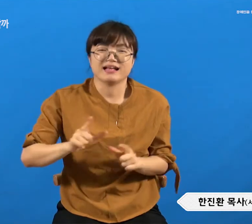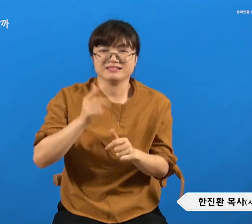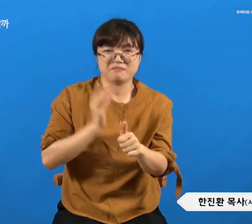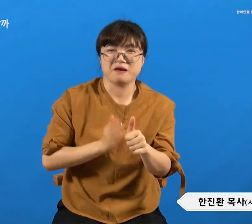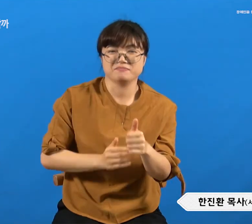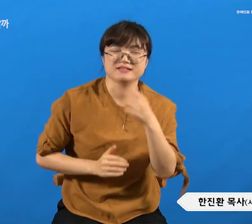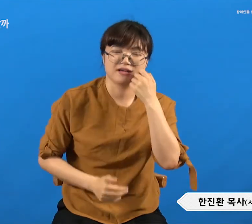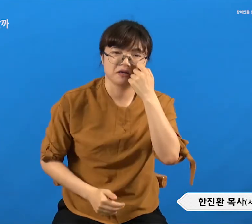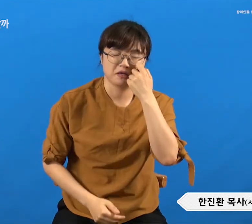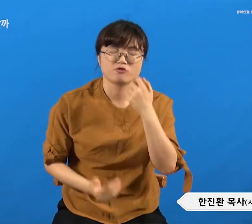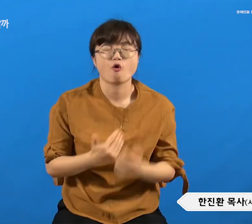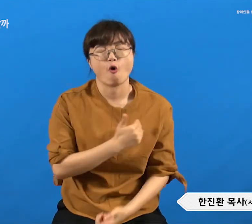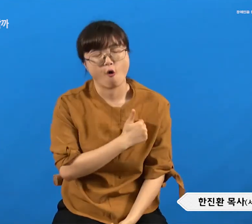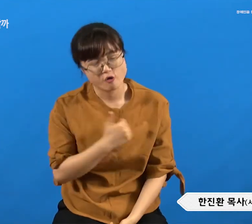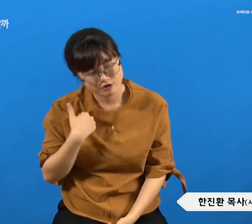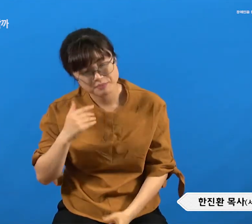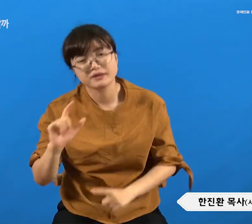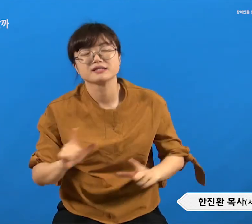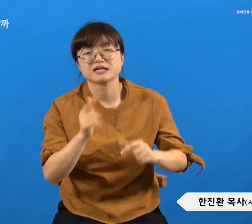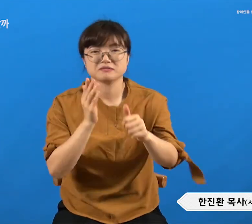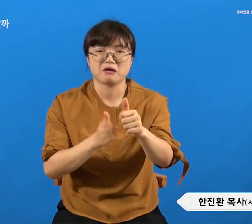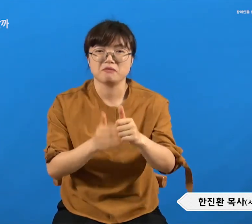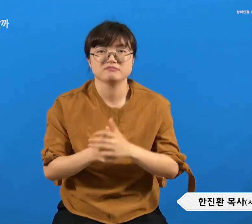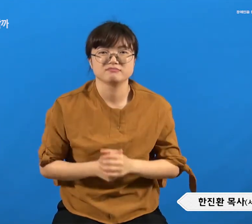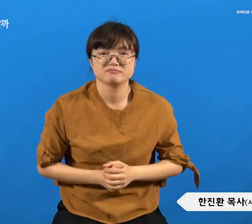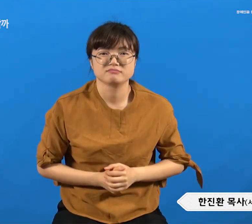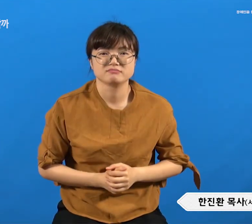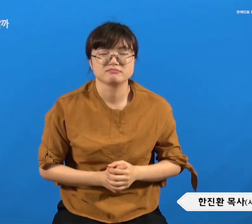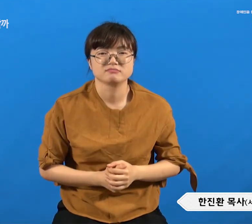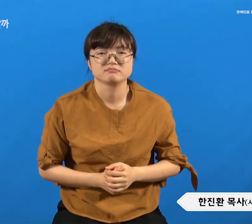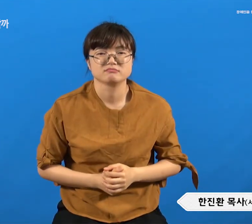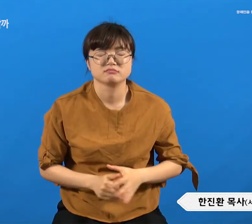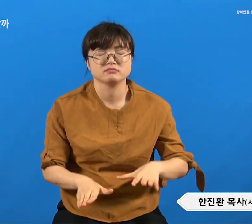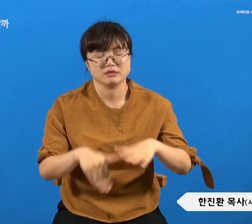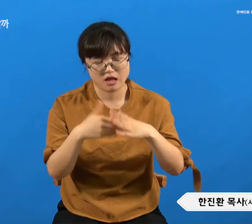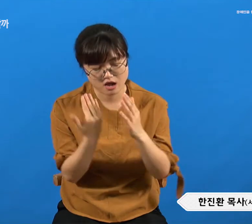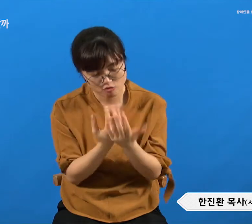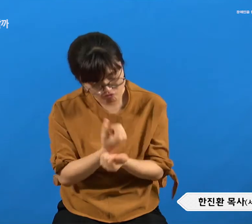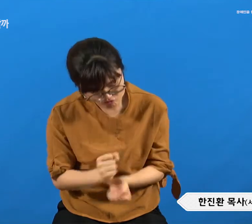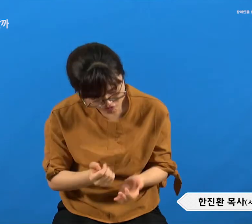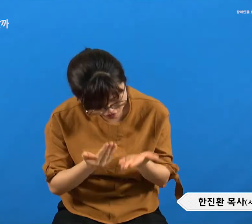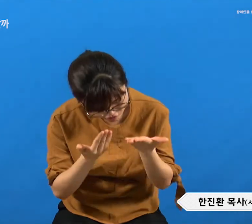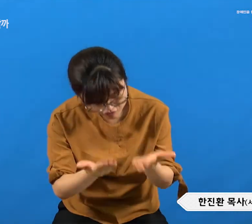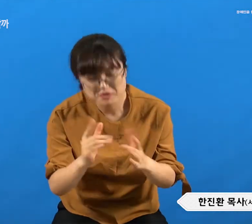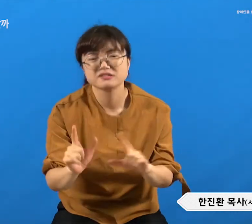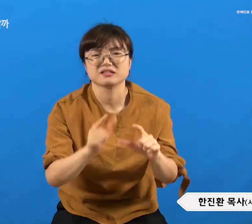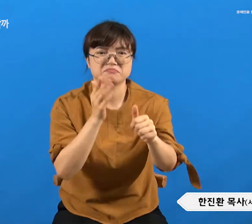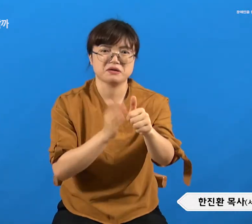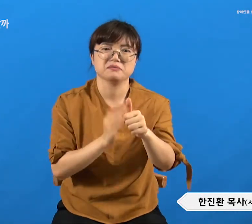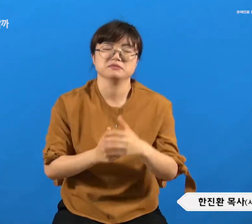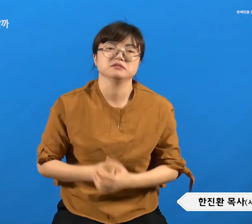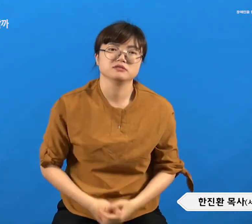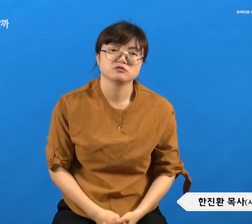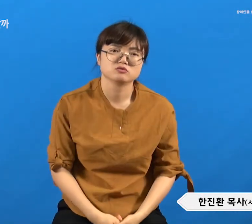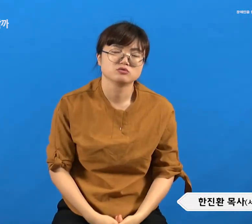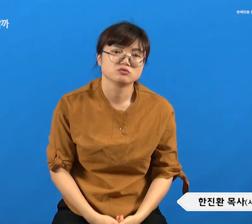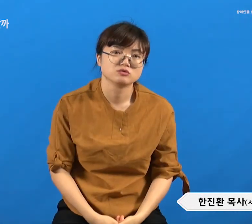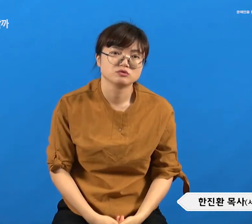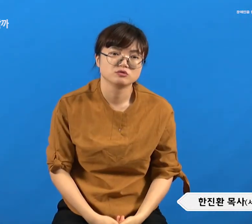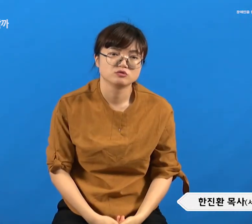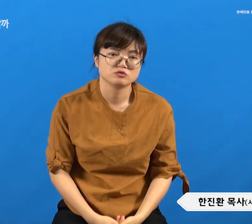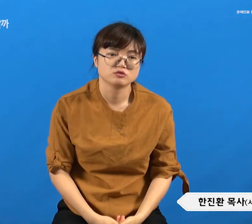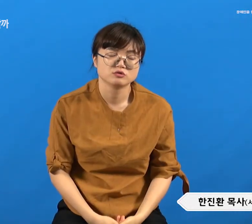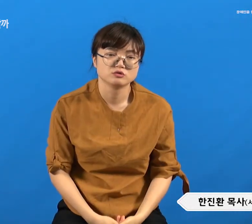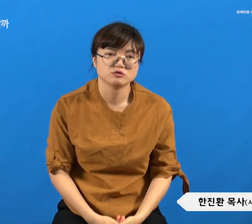바랍니다. 너그럽게 사시기를 바랍니다. 다 용서하면서 사시기를 바랍니다.